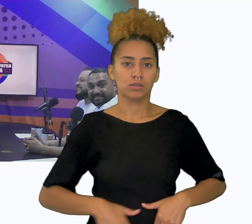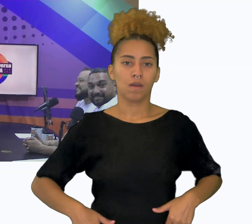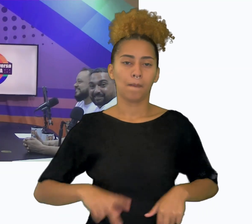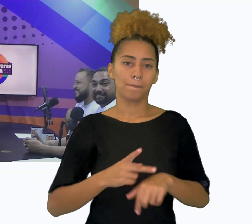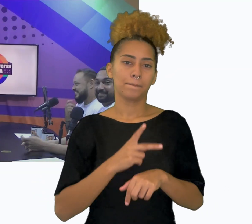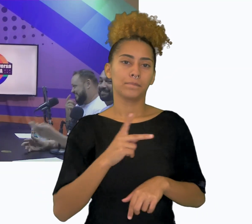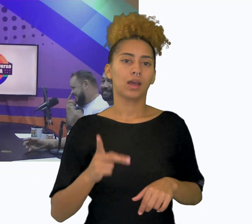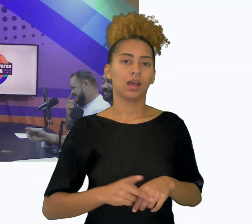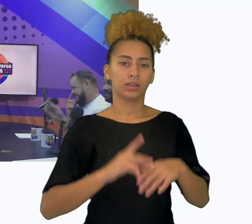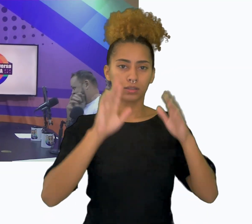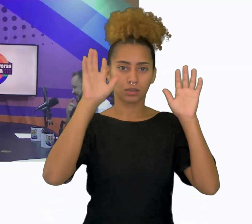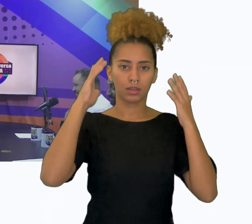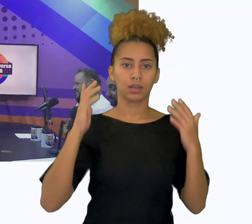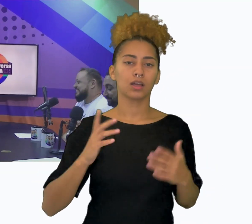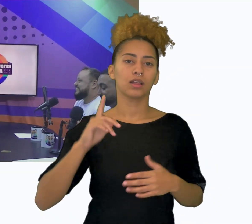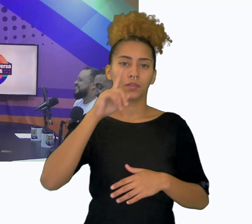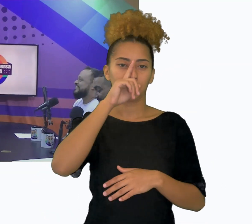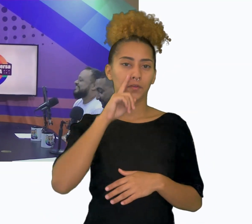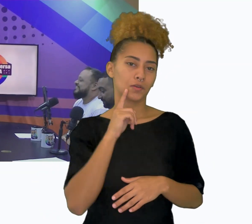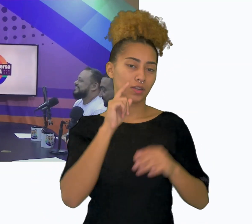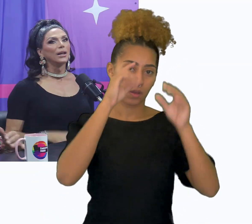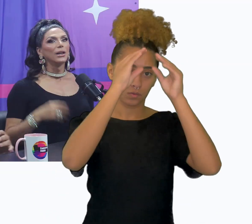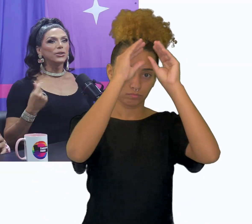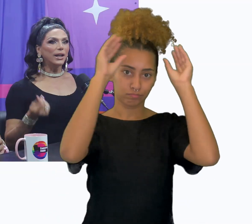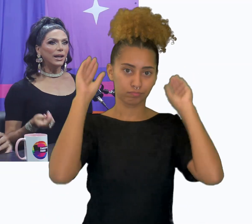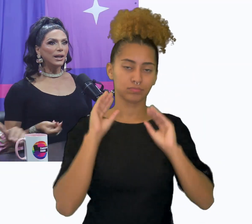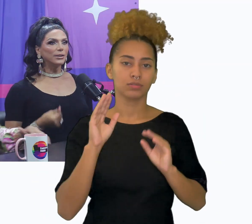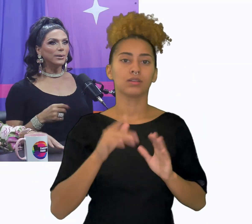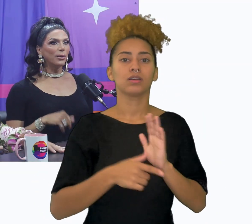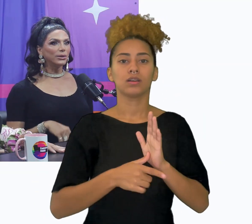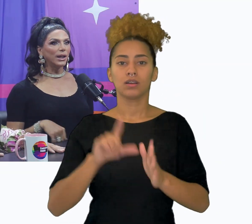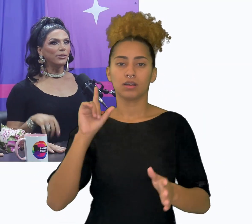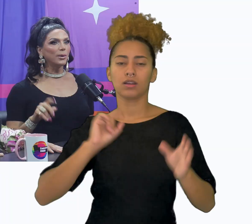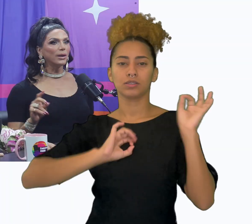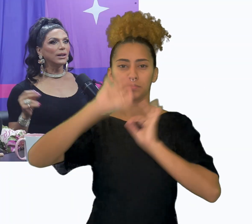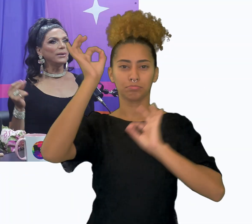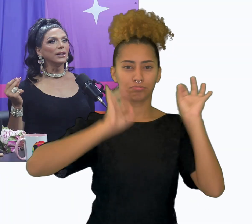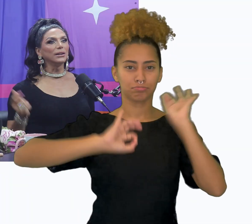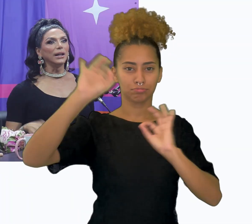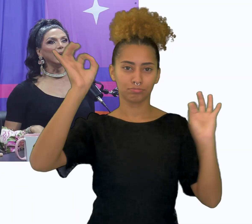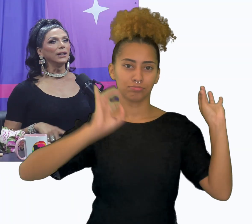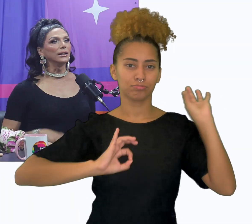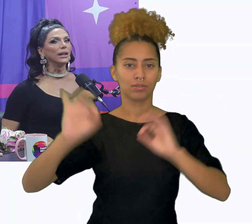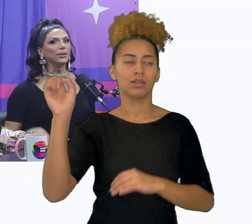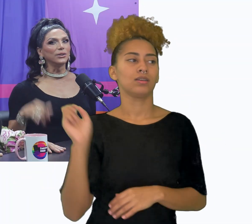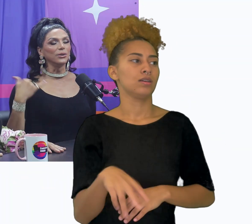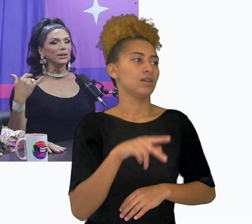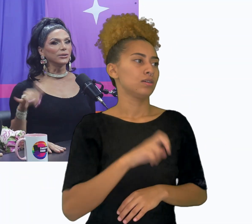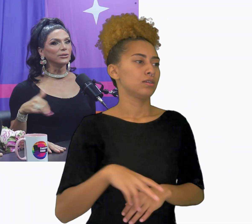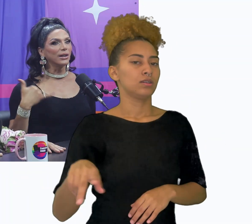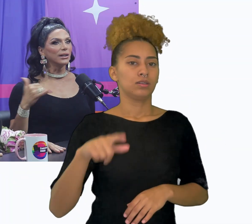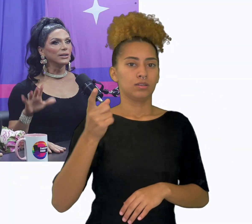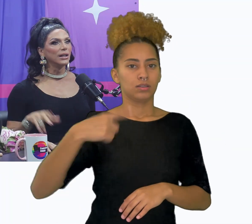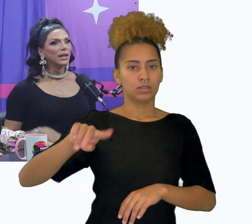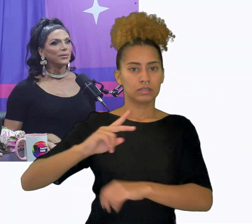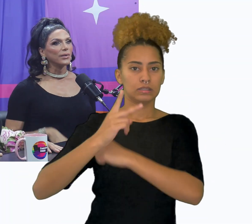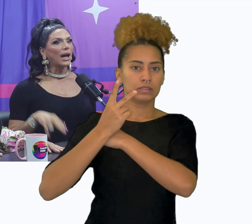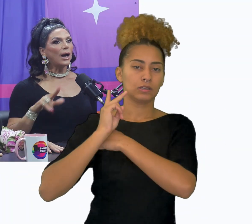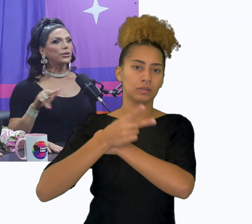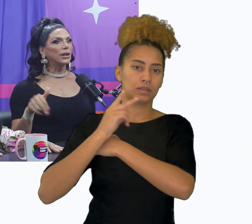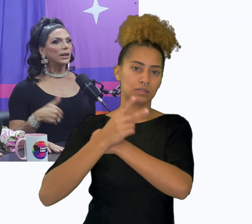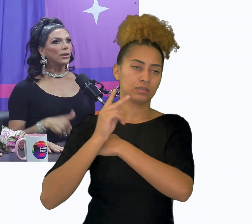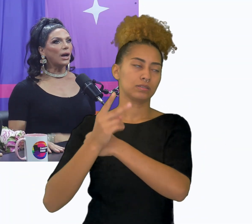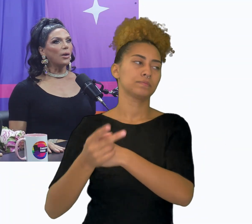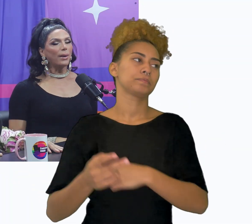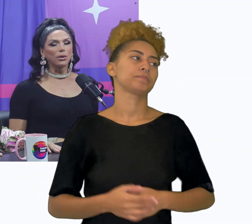prata, blusinha colada, peruca loura e uma tiara. Cheguei antes, me montei e fui pro Iguatemi. Andei, o segurança tudo falando.